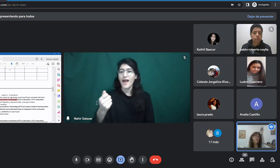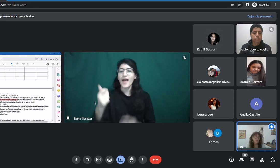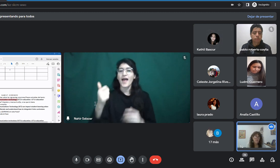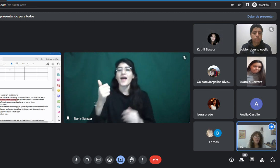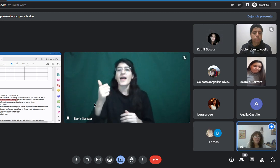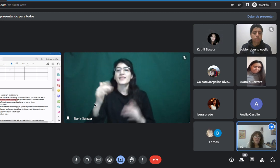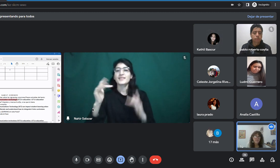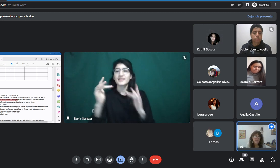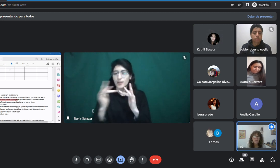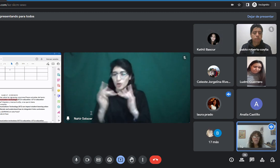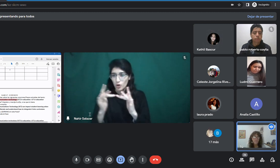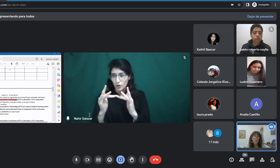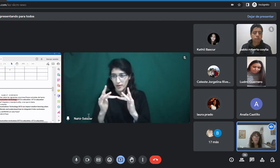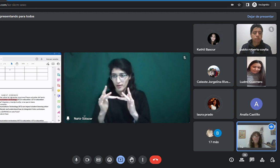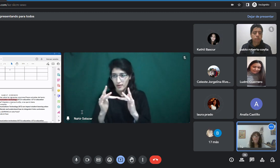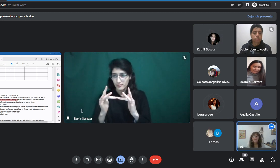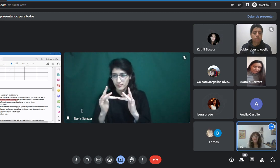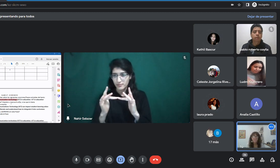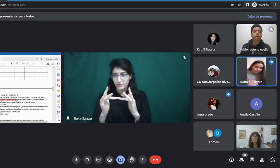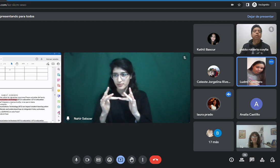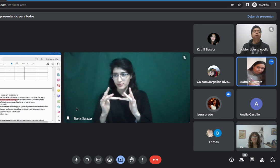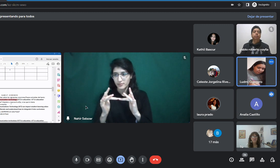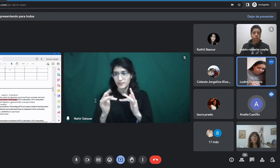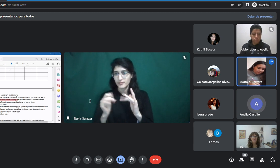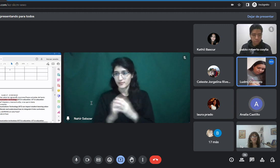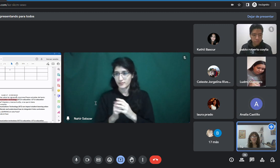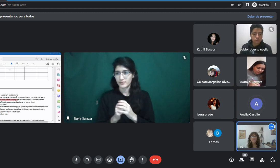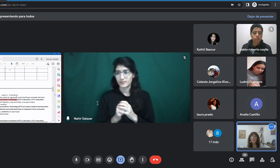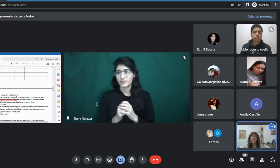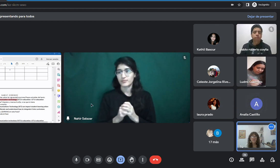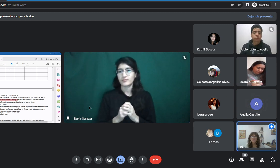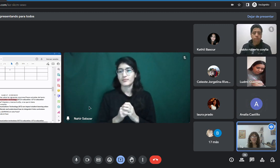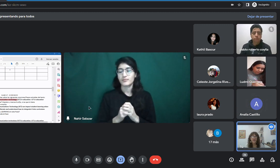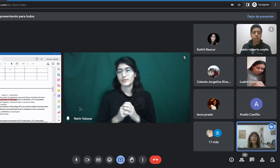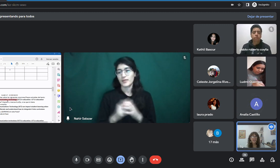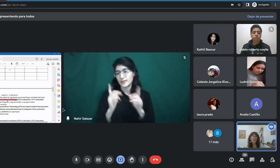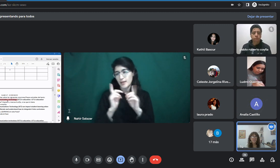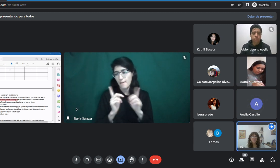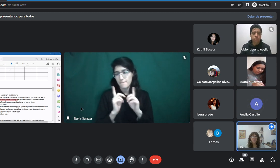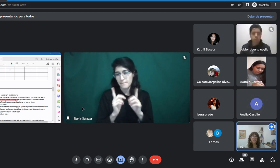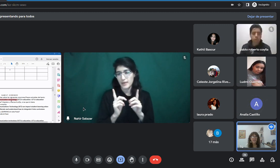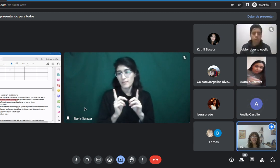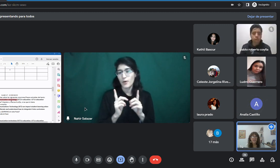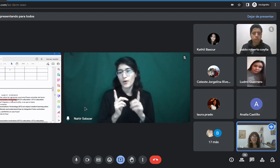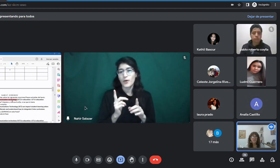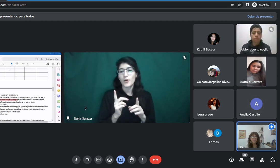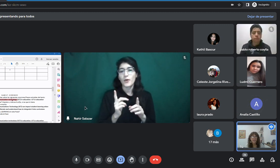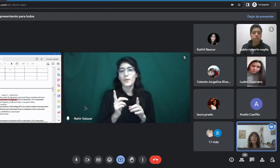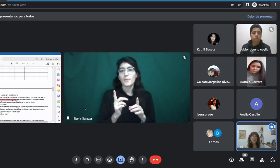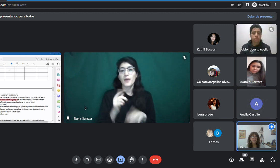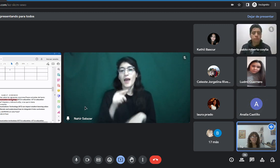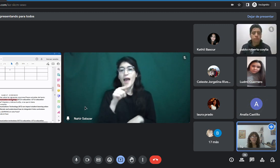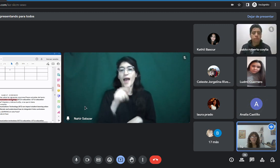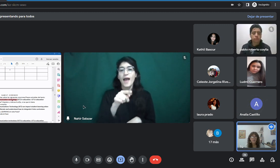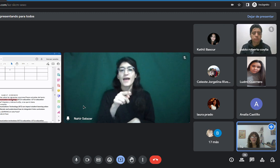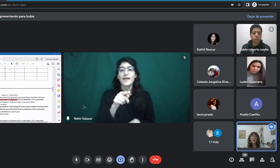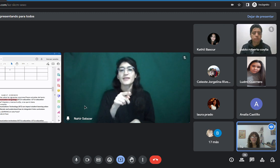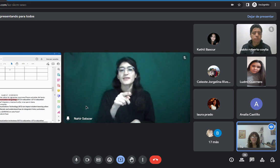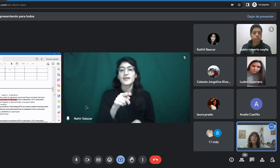mismo, sería lo mismo. Pero... acá lo que tengo que tomar que este es el